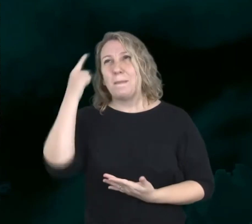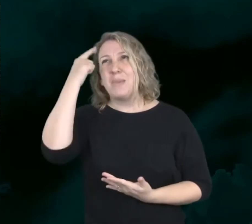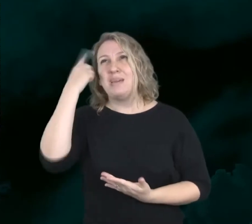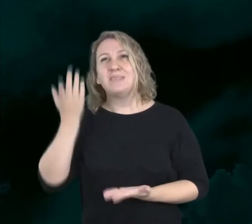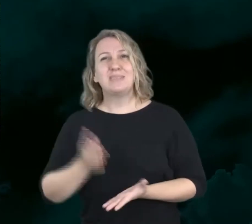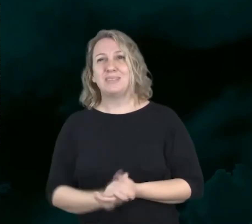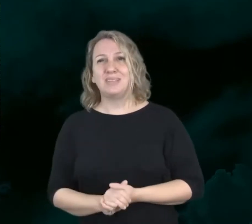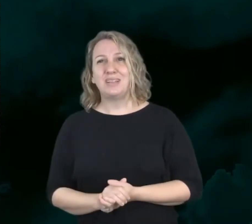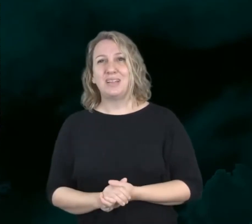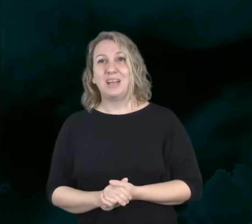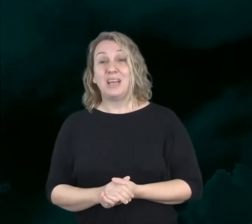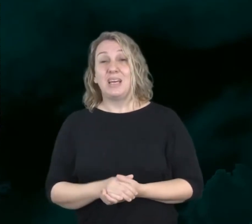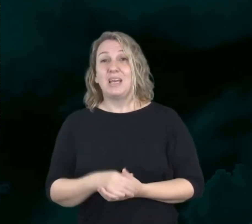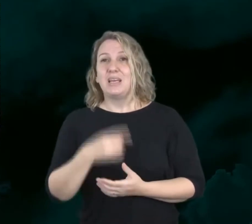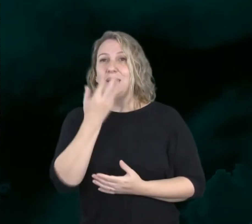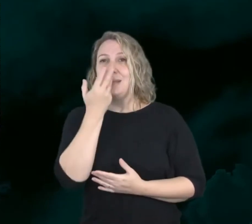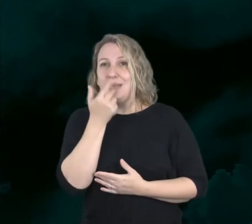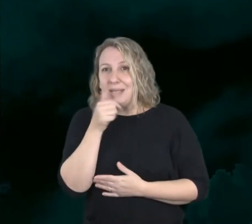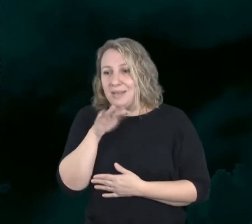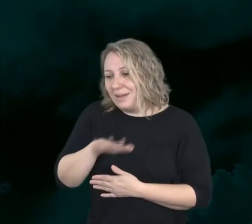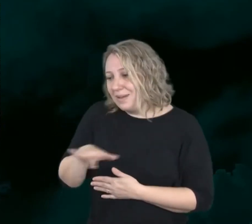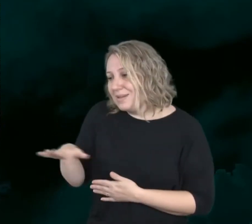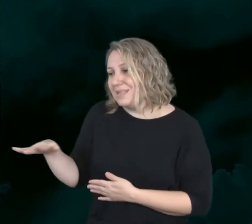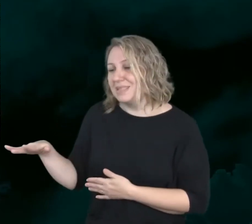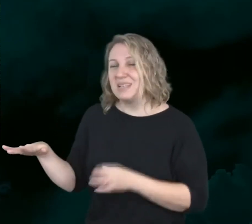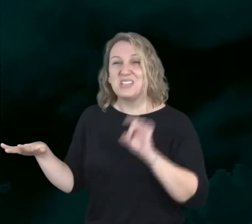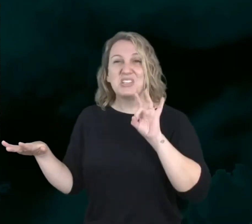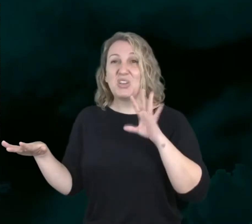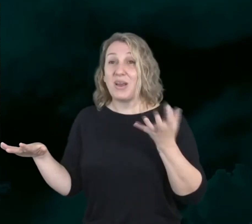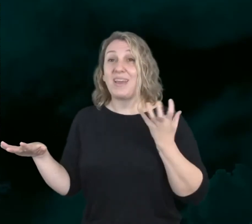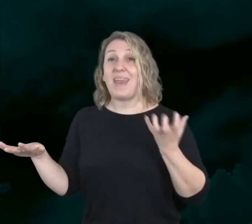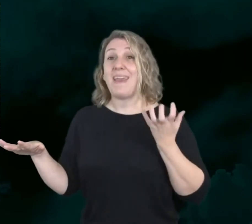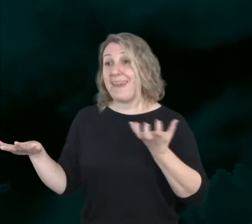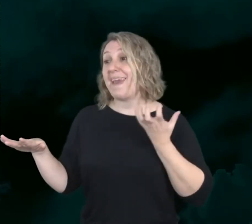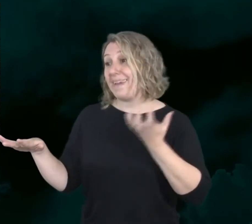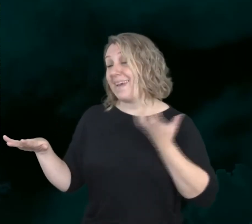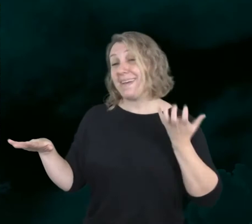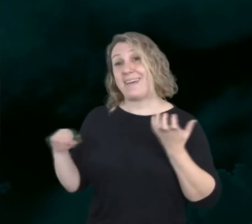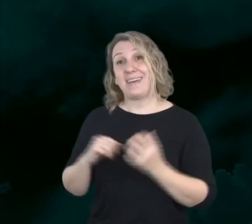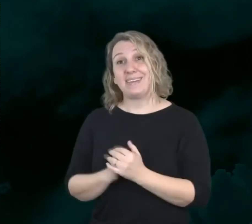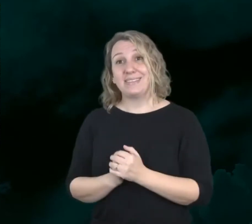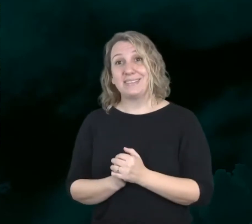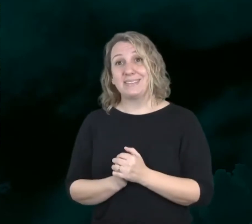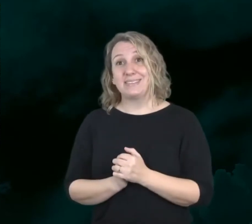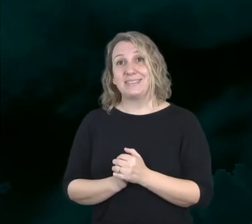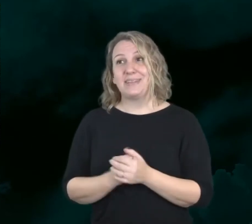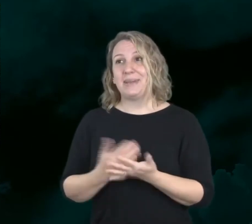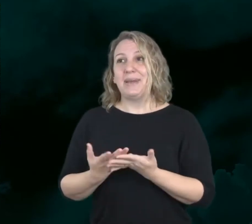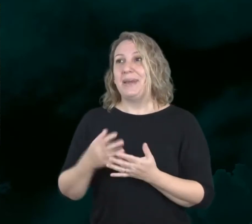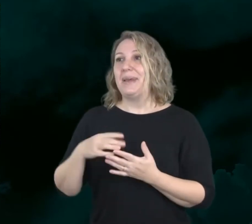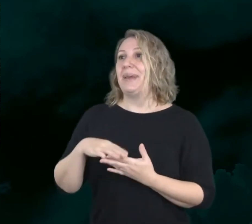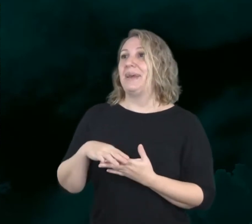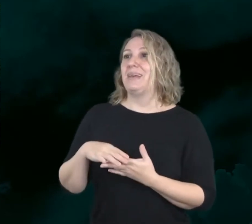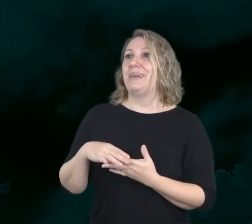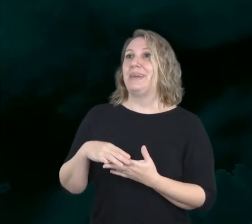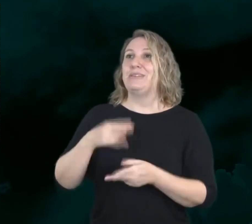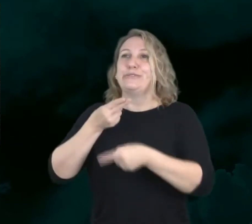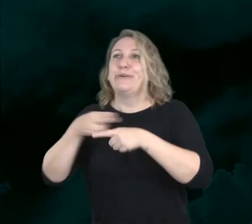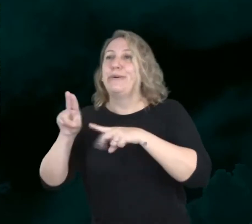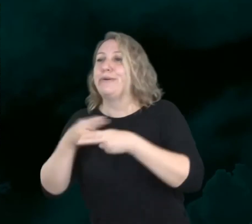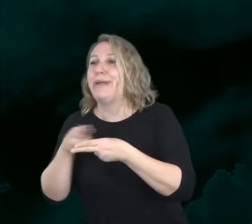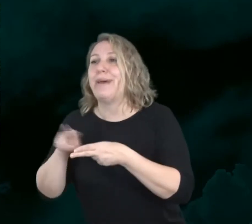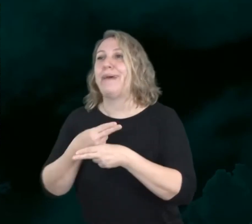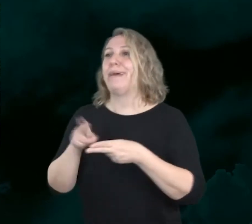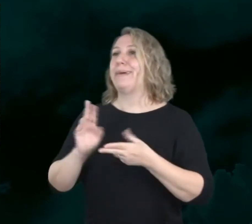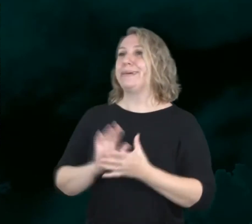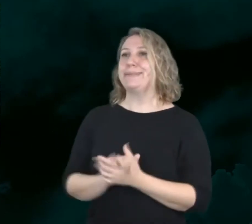quer receber chocolate, quer ganhar bicicleta, quer ganhar, né, um jogo de games, né, quer ganhar isso,